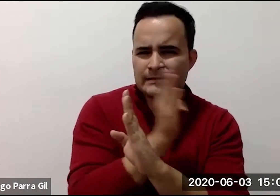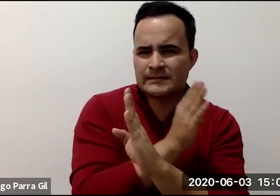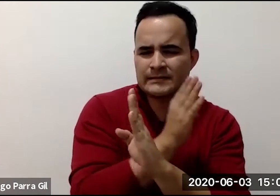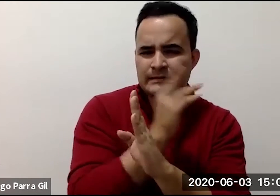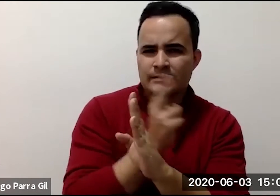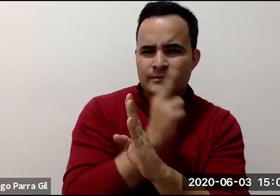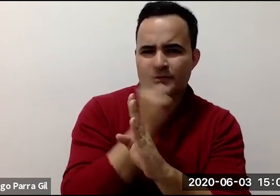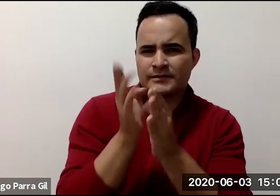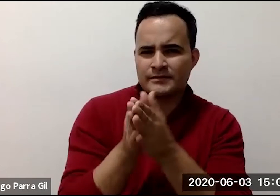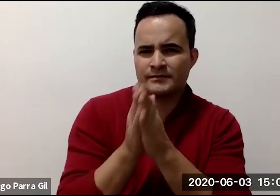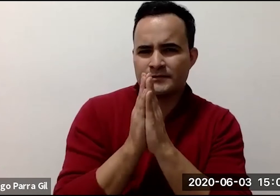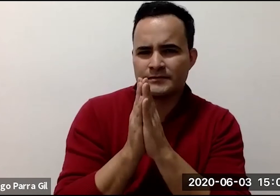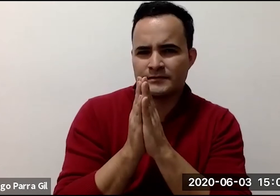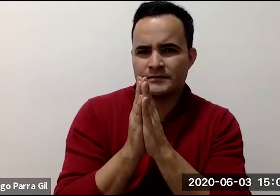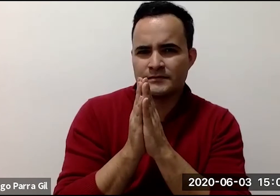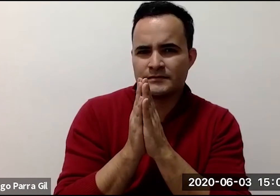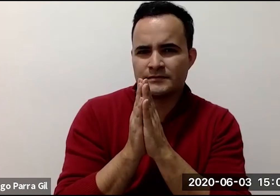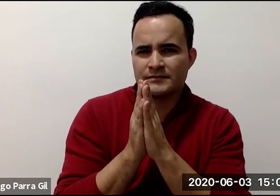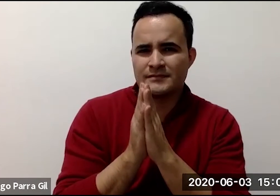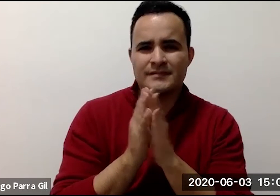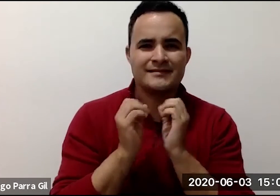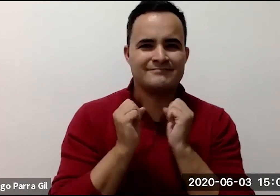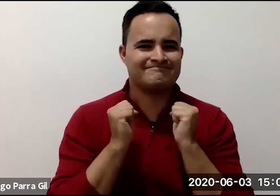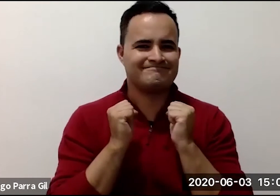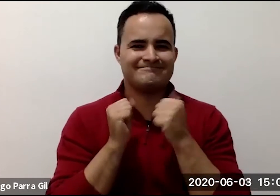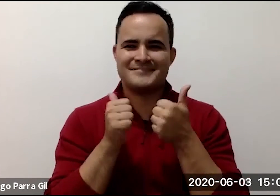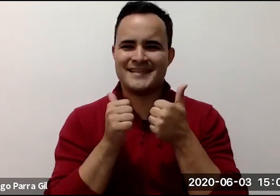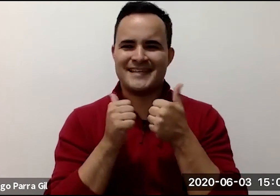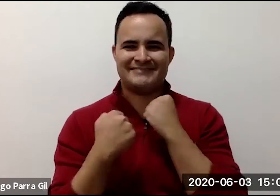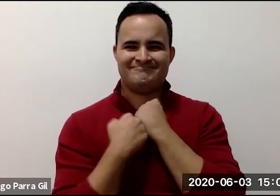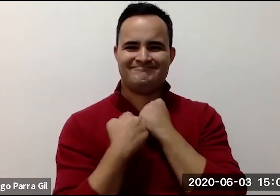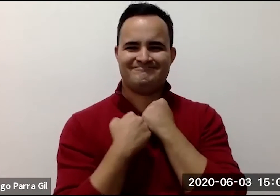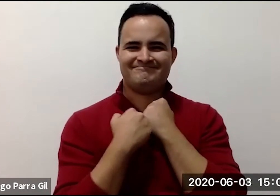Ay, mejor la virtualidad confabula conmigo.